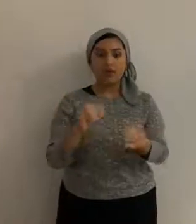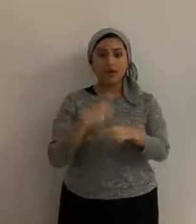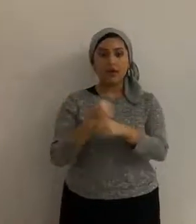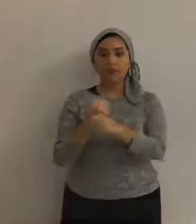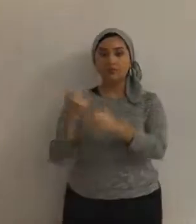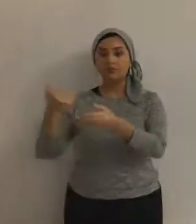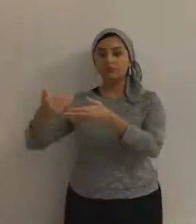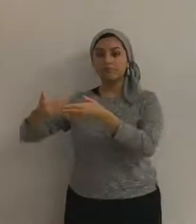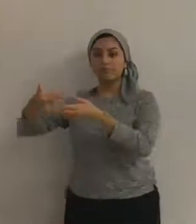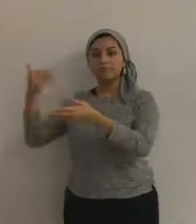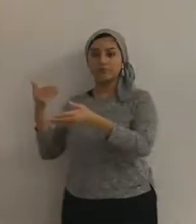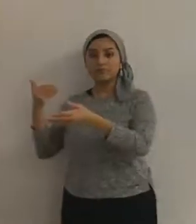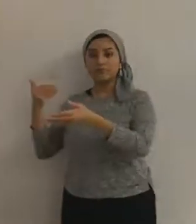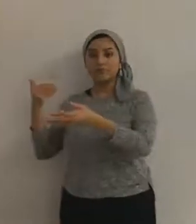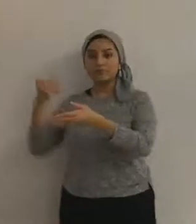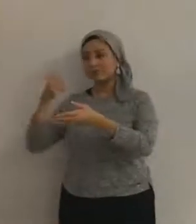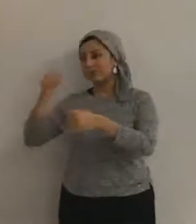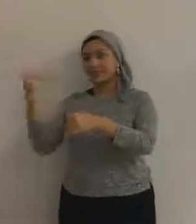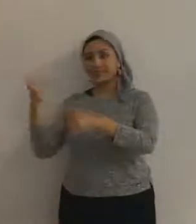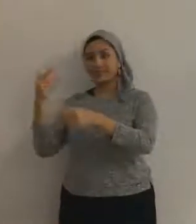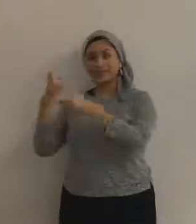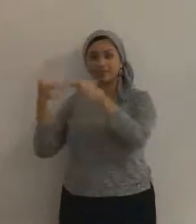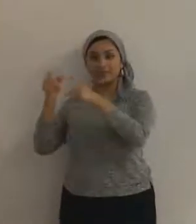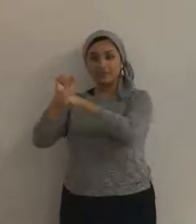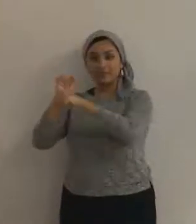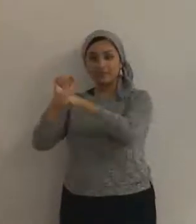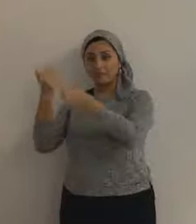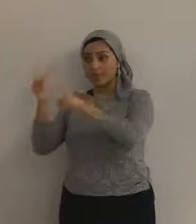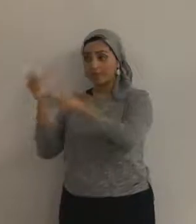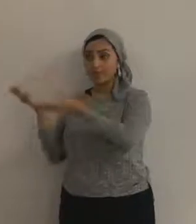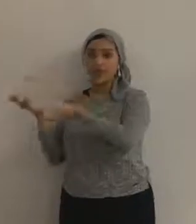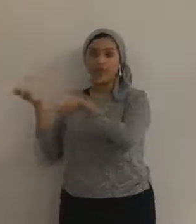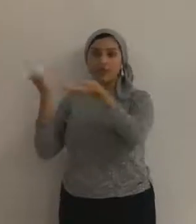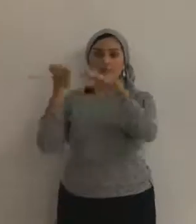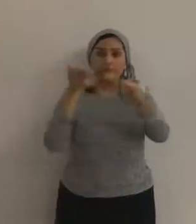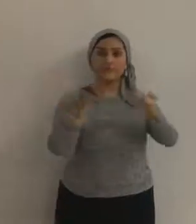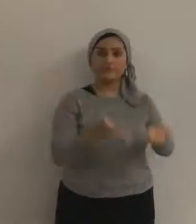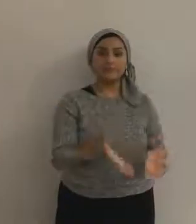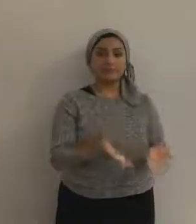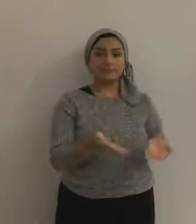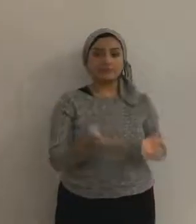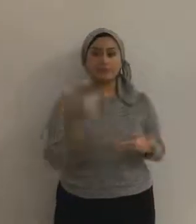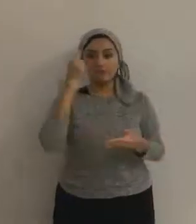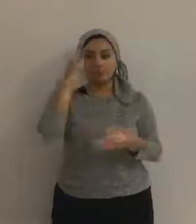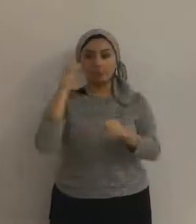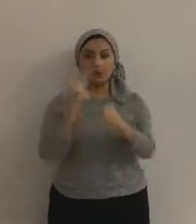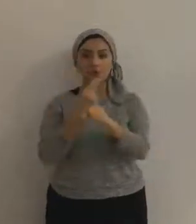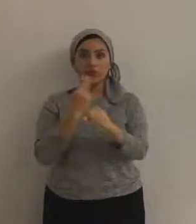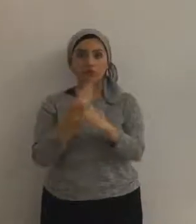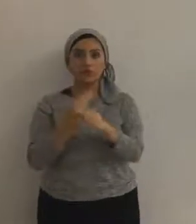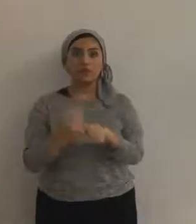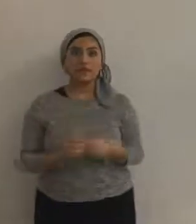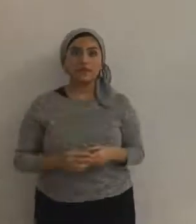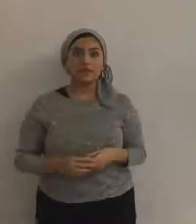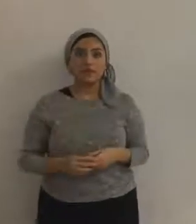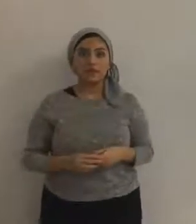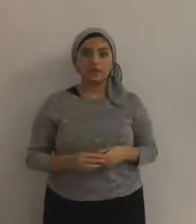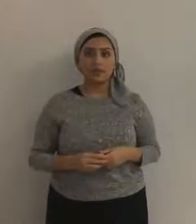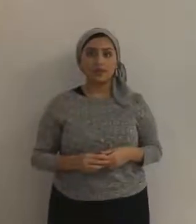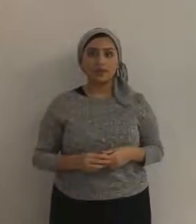algún taller, en algún otro lugar, y fueron transportados al lugar de la obra. Aquí también observen